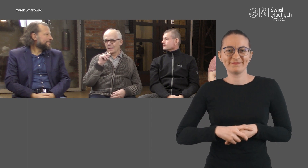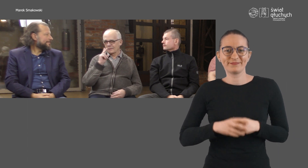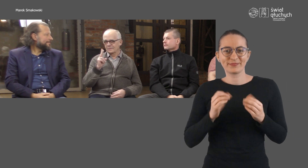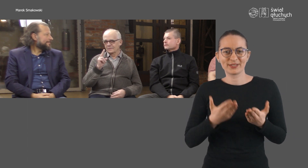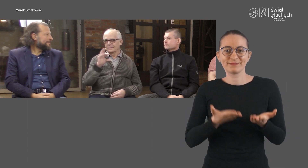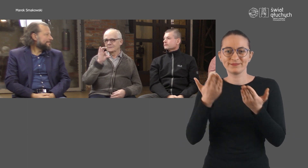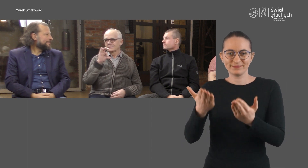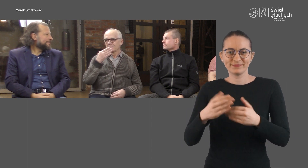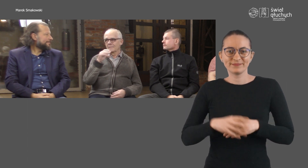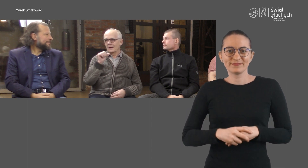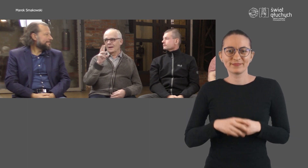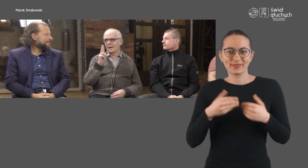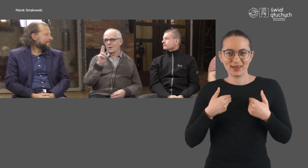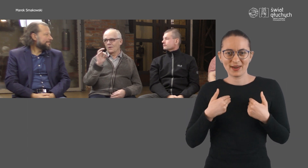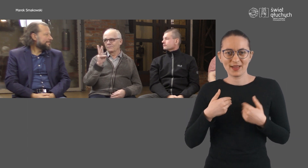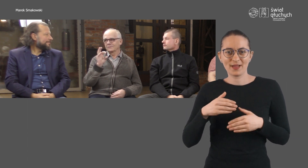Ja nazywam się Marek